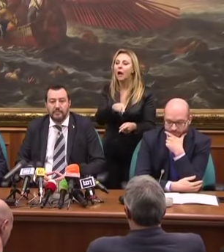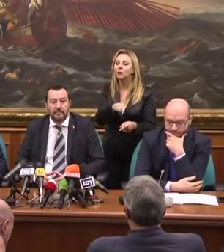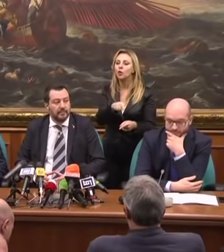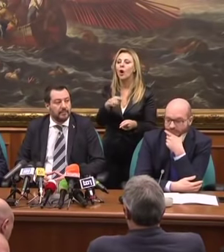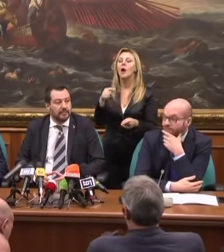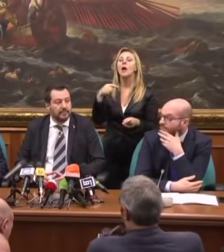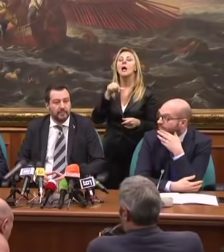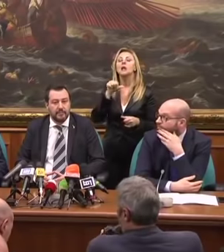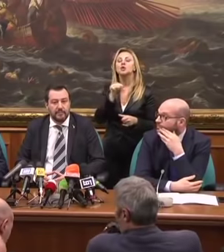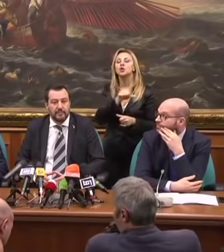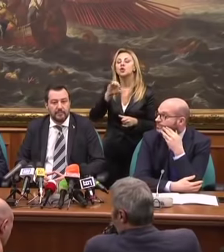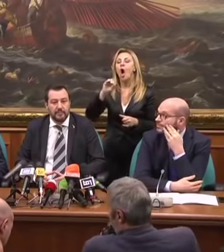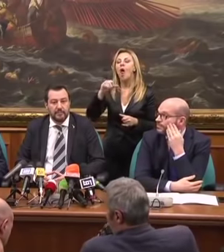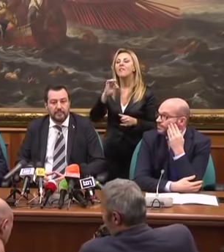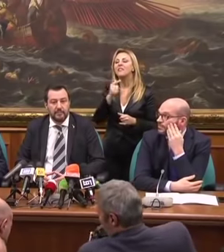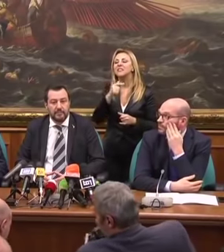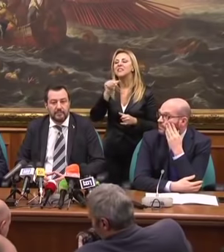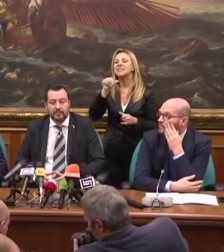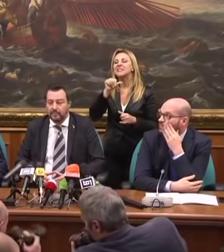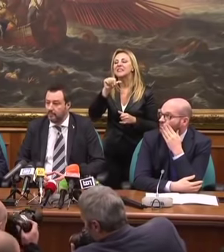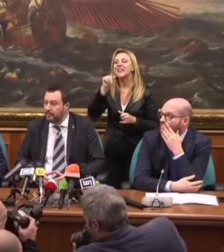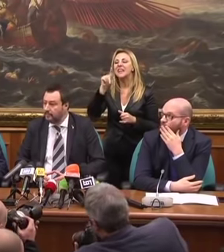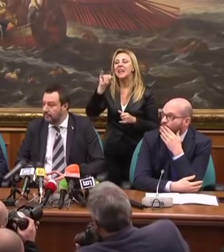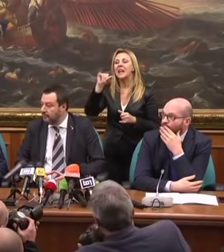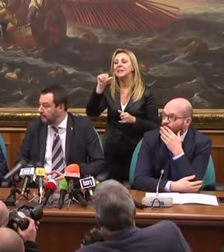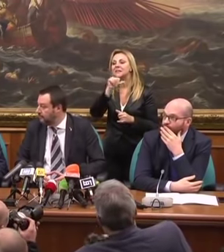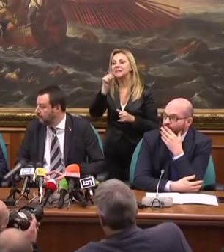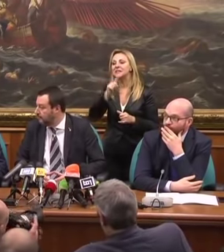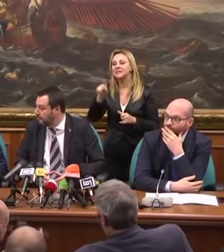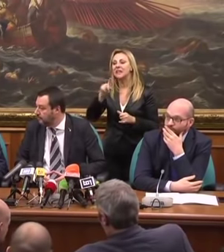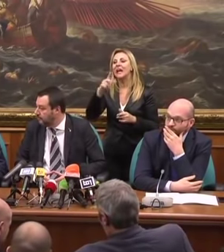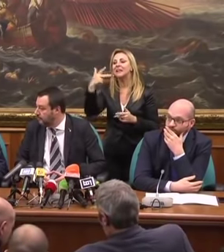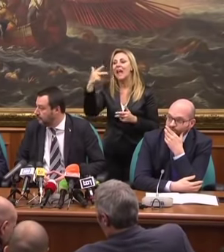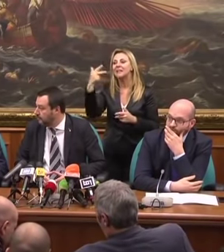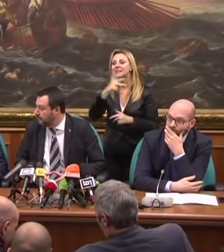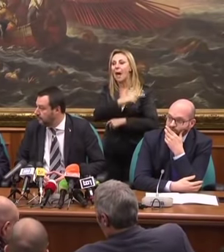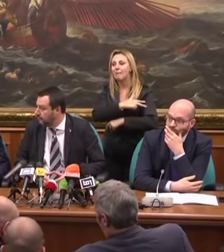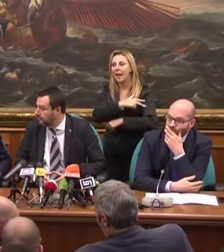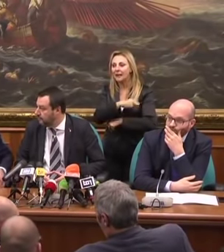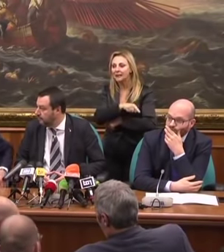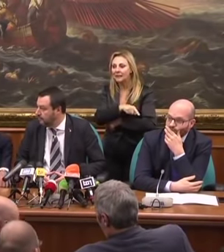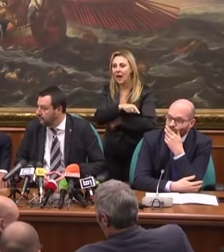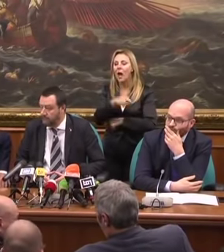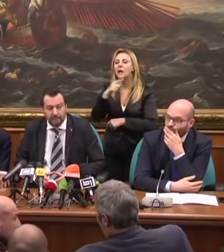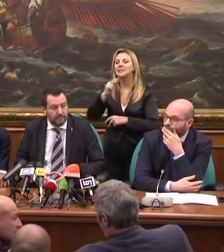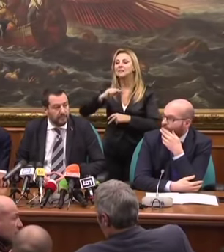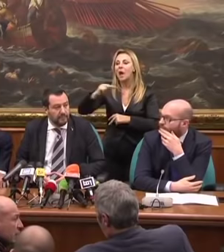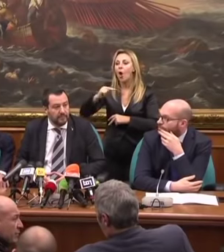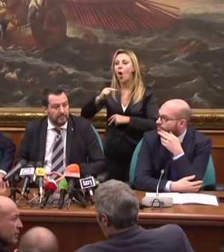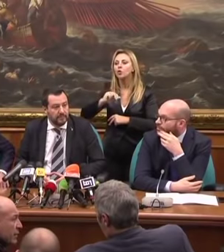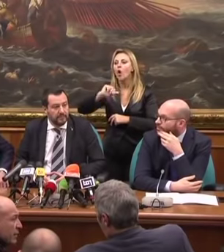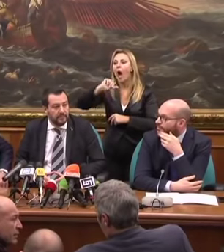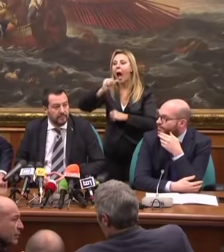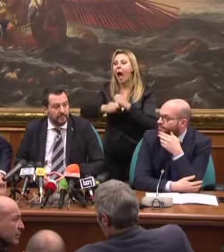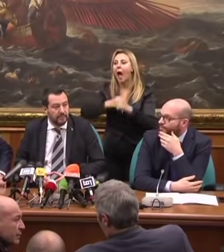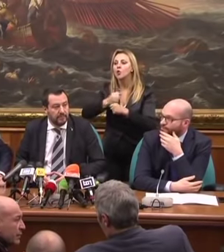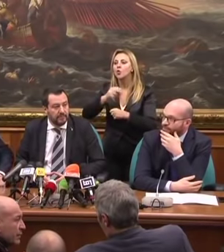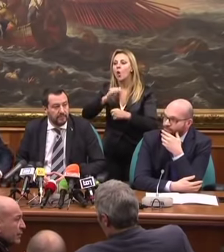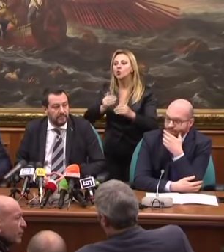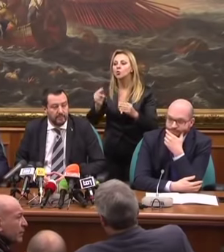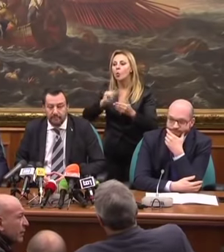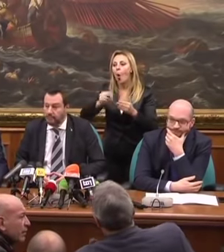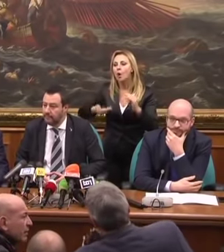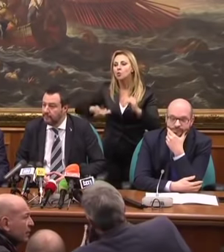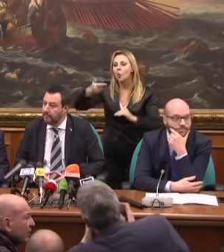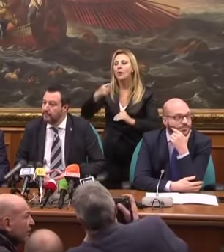soft skills in terza media e al secondo anno delle superiori. Prevediamo